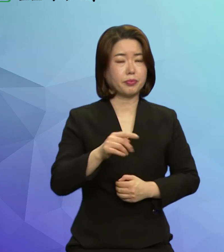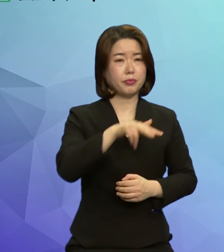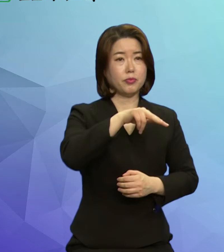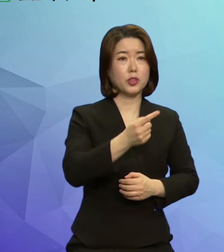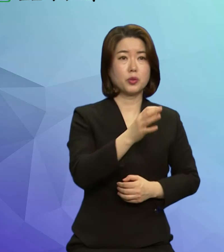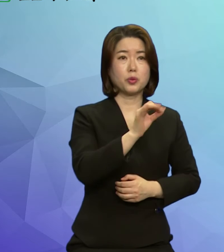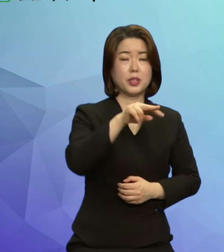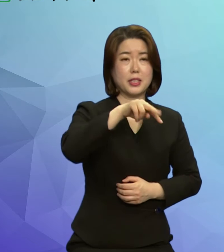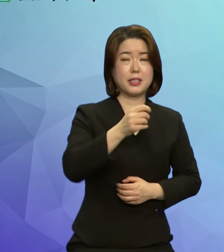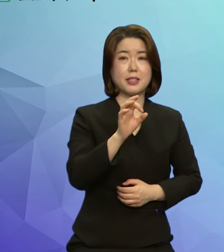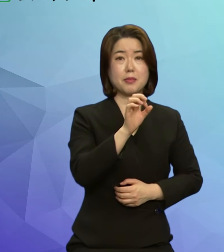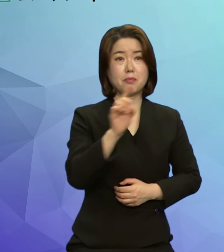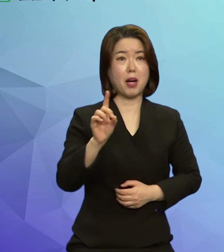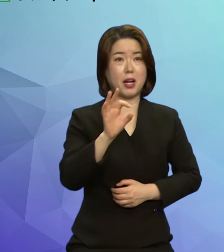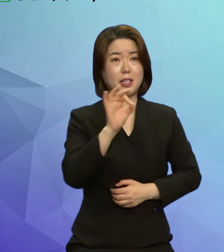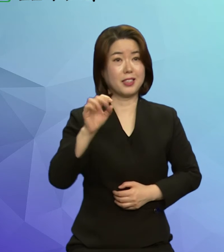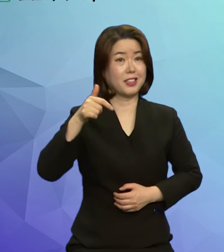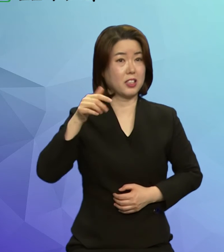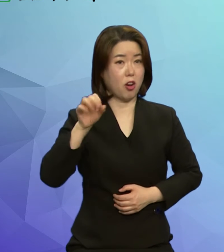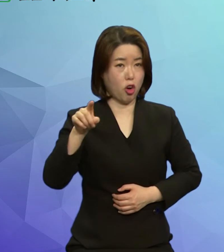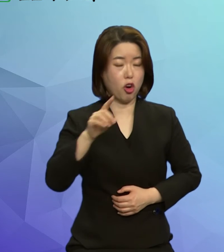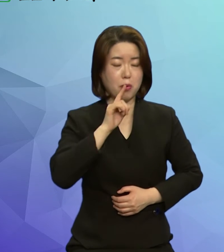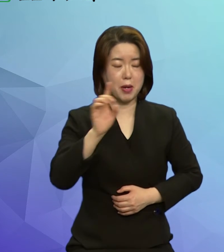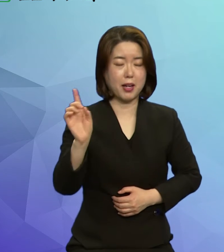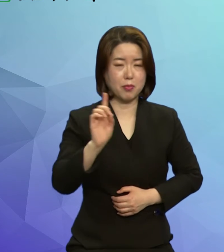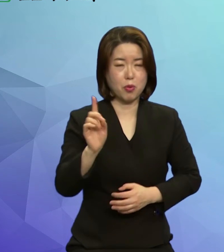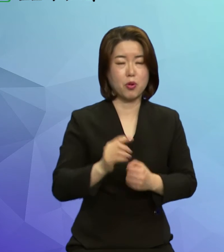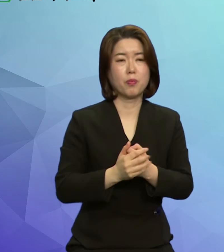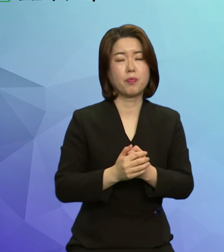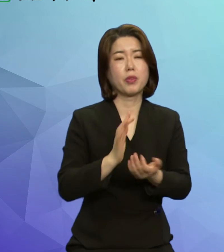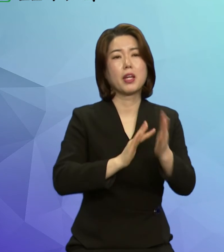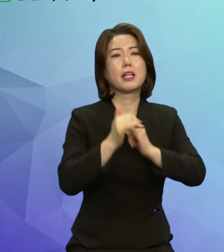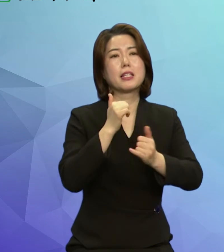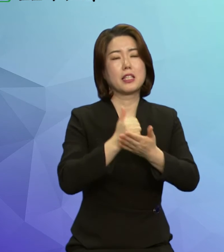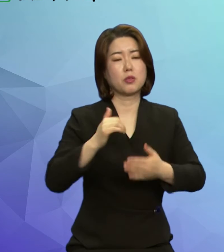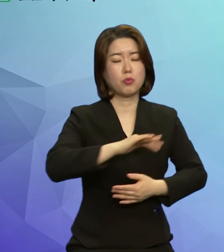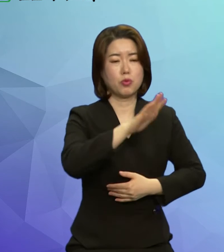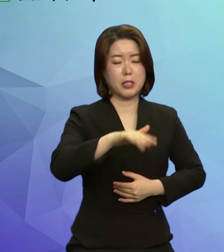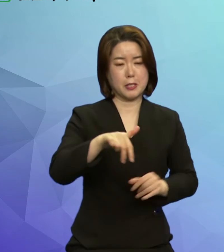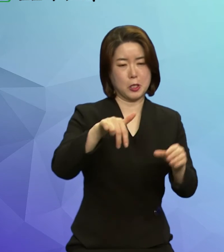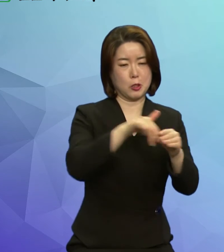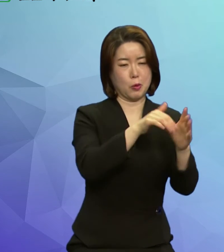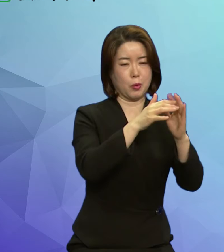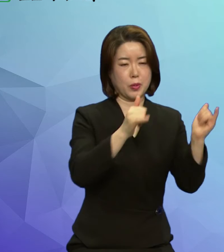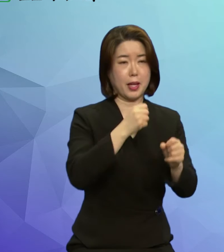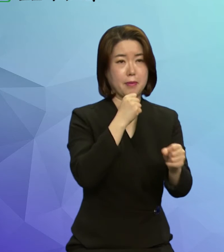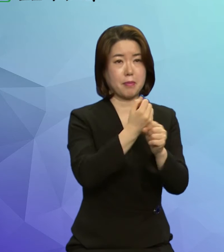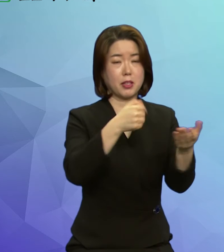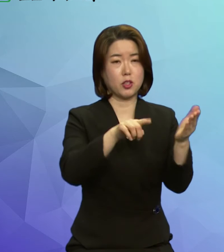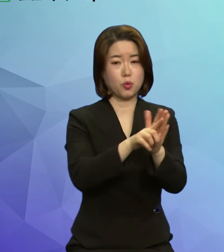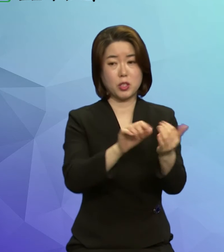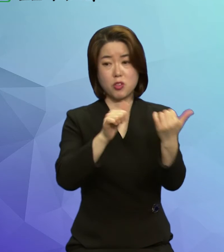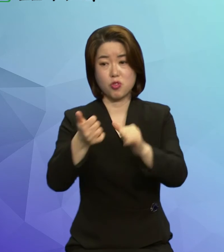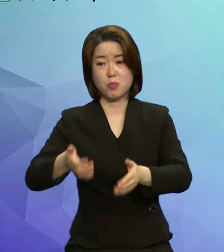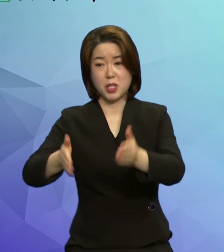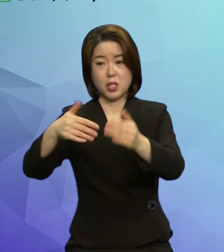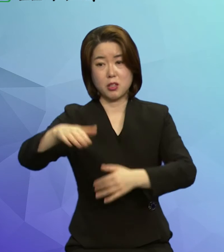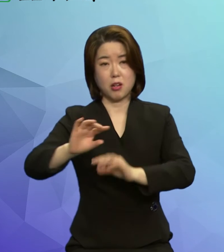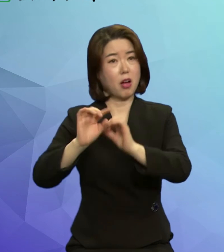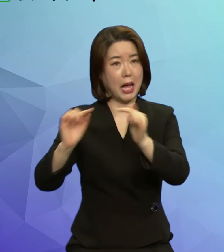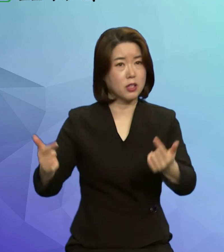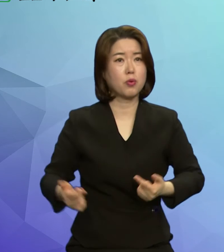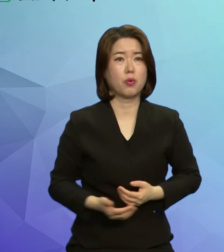조이스 마이어가 말했습니다. 예수님은 우리를 종교인으로 만드시기 위해서 죽음의 길을 가신 게